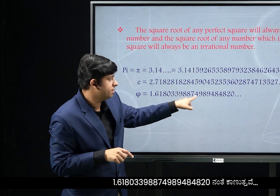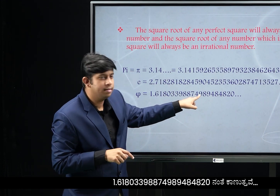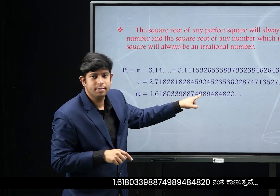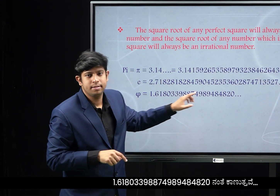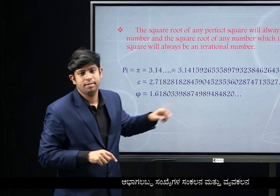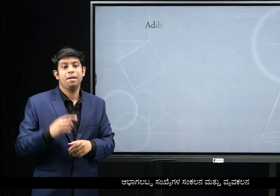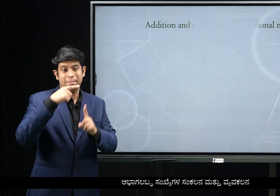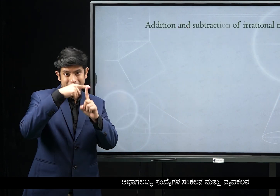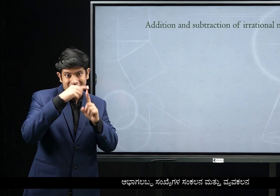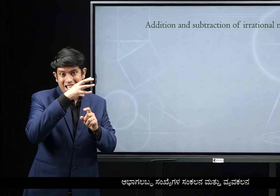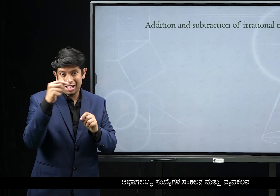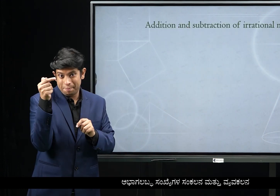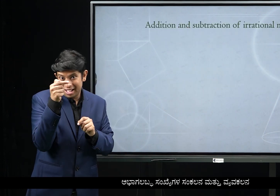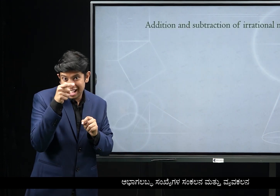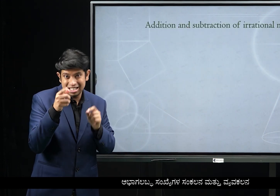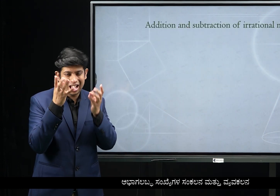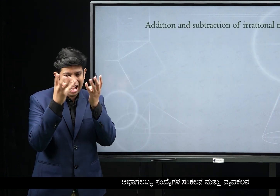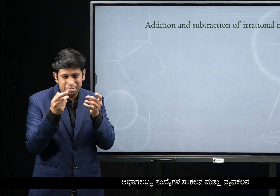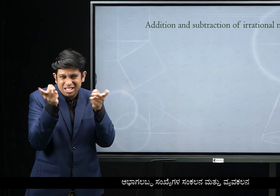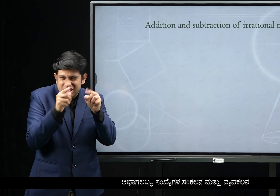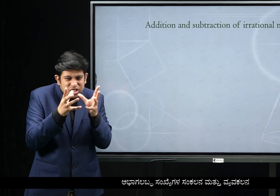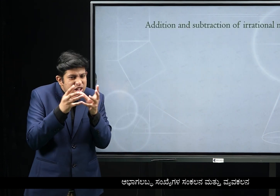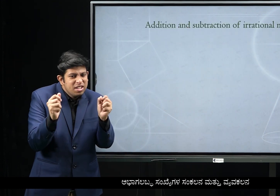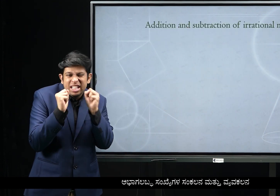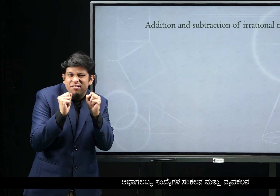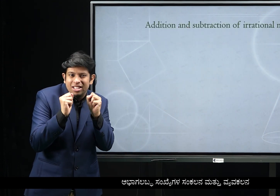1.61803339 ಕಾಣುತ್ತವೆ. ಅಭಾಗಲಬ್ಧ ಸಂಖ್ಯೆಗಳ ಸಂಕಲನ ಮತ್ತು ವ್ಯವಕಲನ.